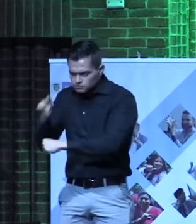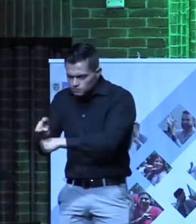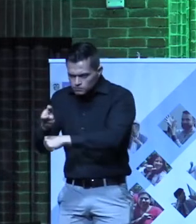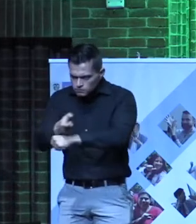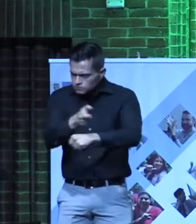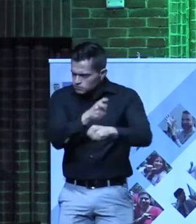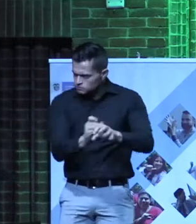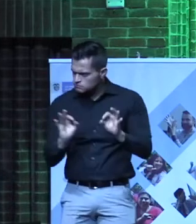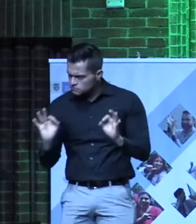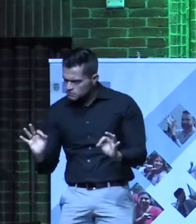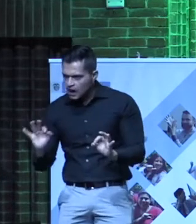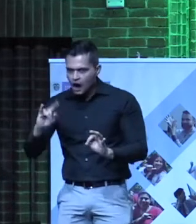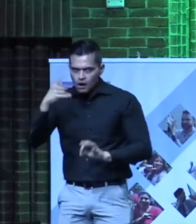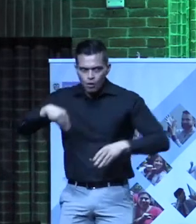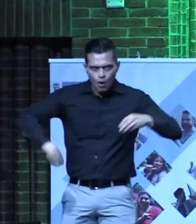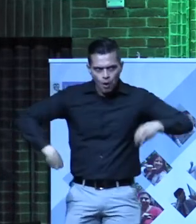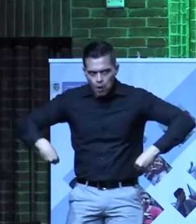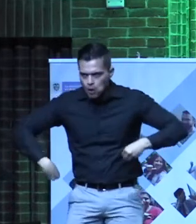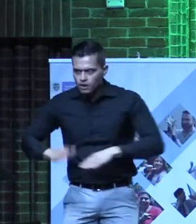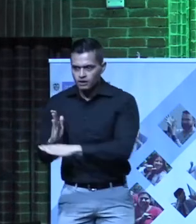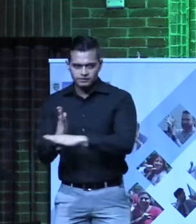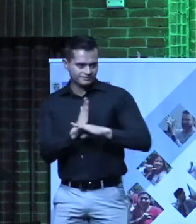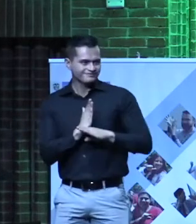que la Contraloría,